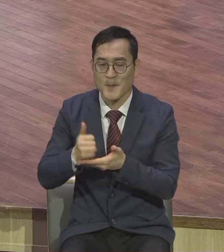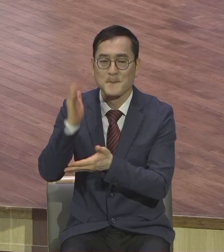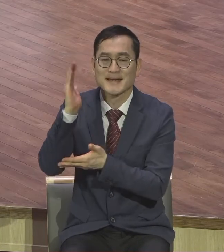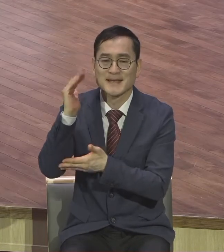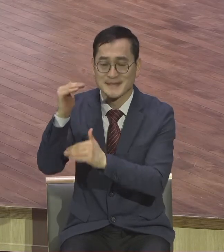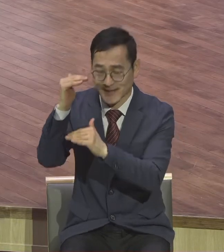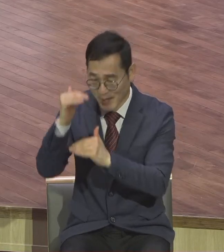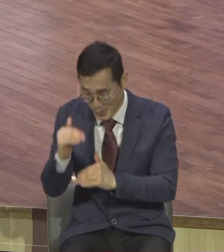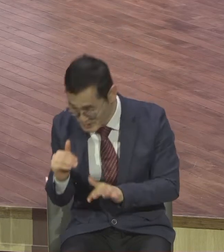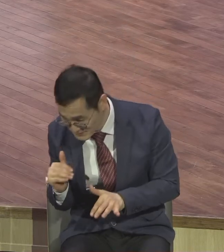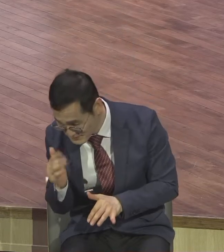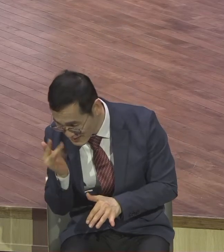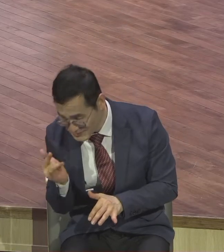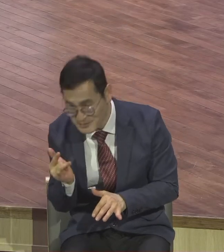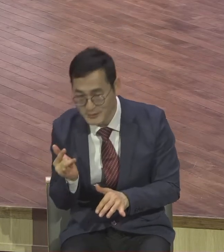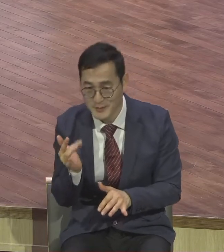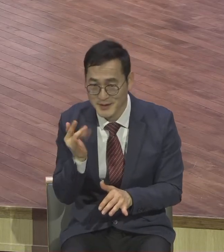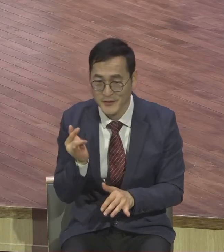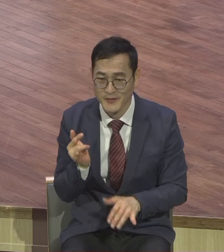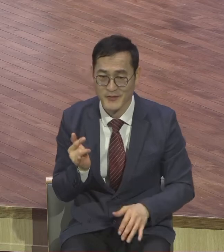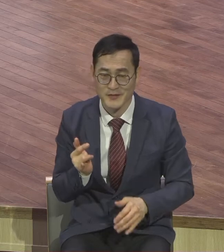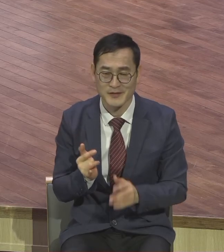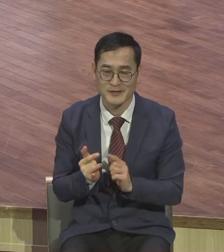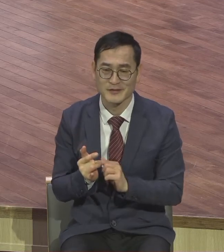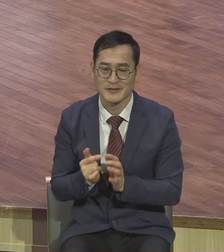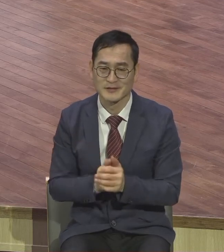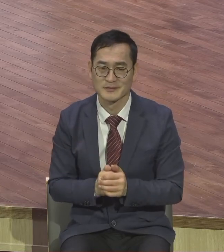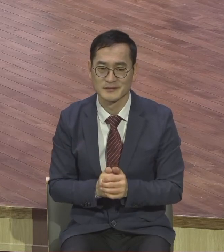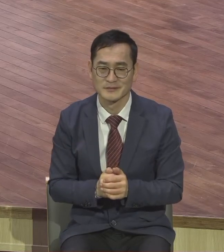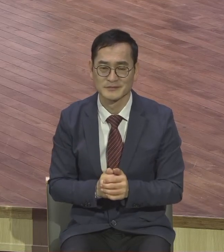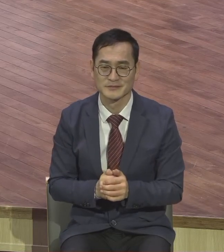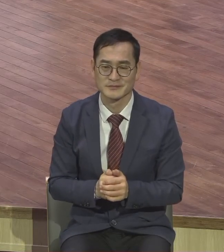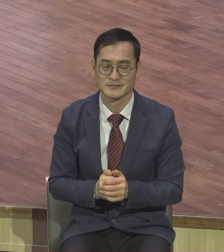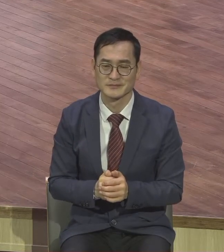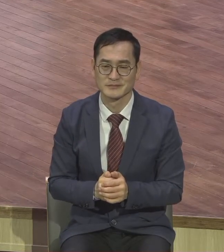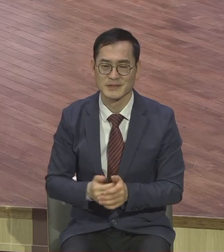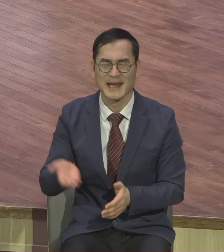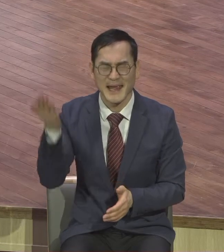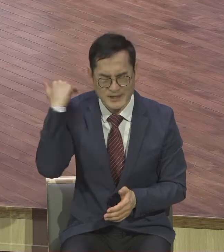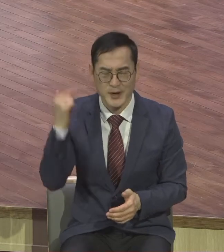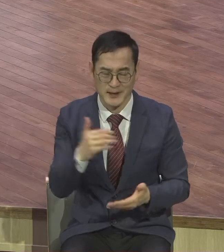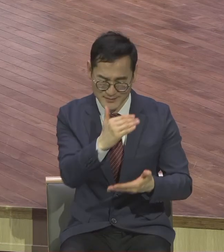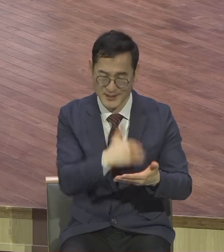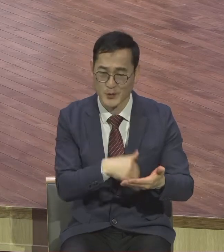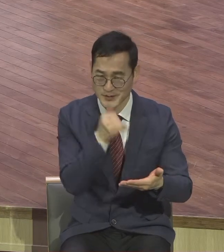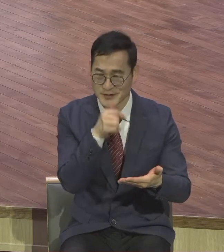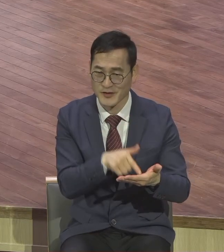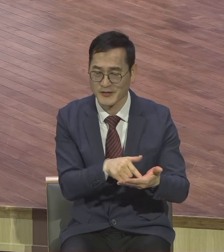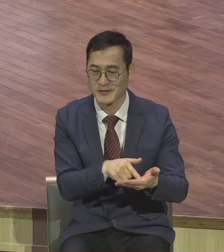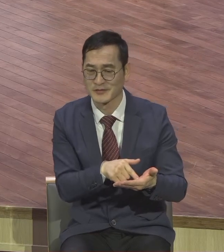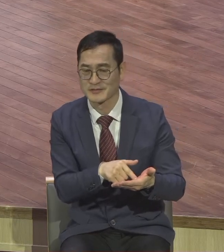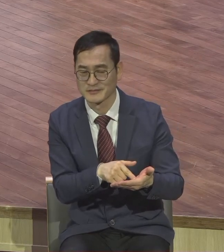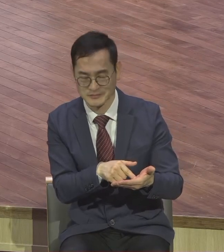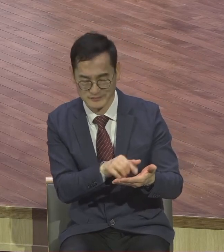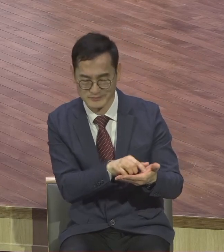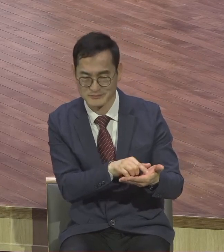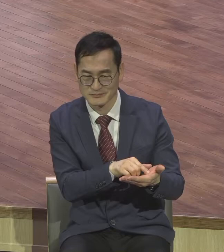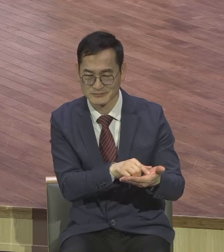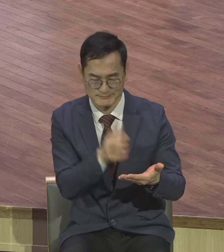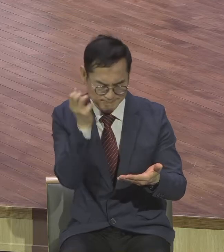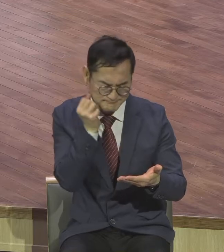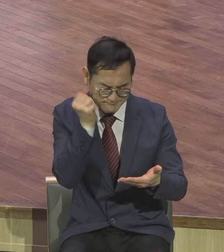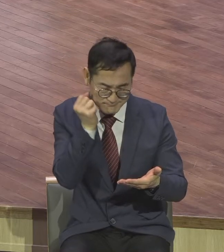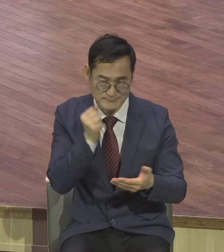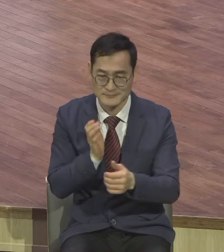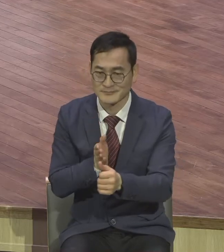보고 연습하세요 없으면 옛날 주부 다 나와있으니까 여행교육 어두운 성도들 지금 진행되고